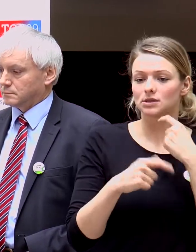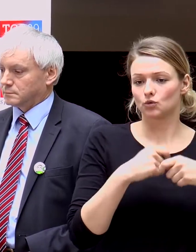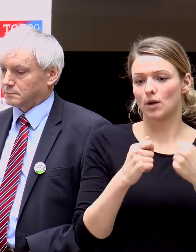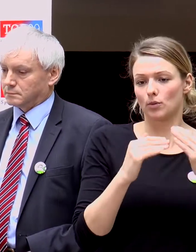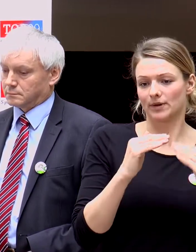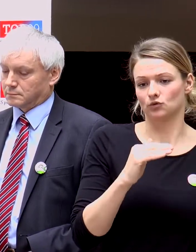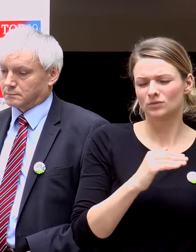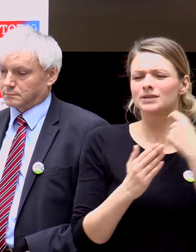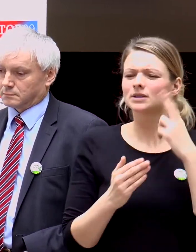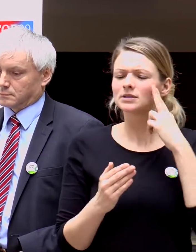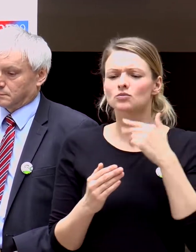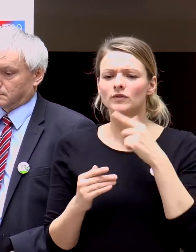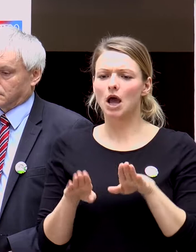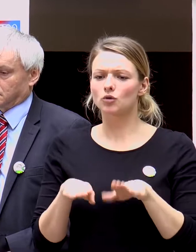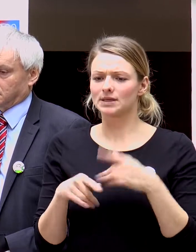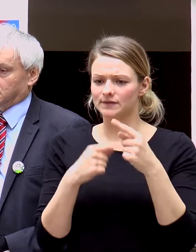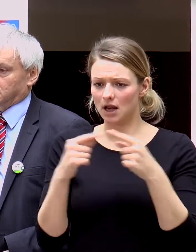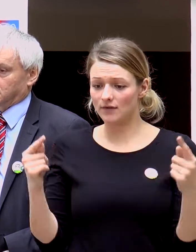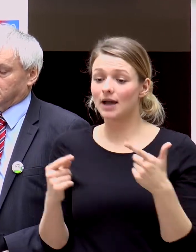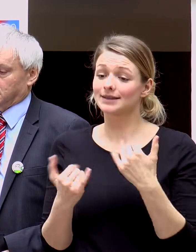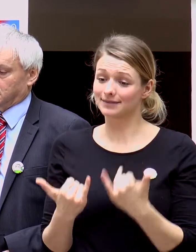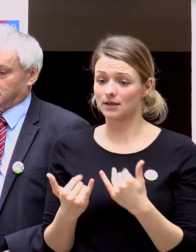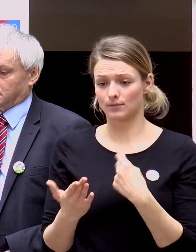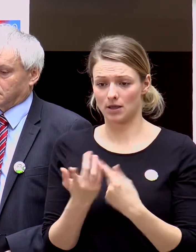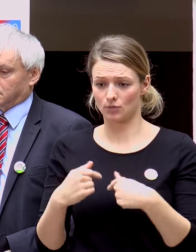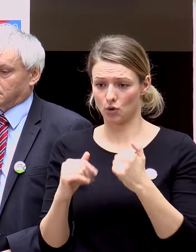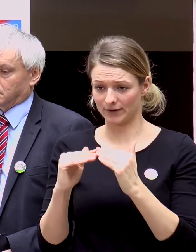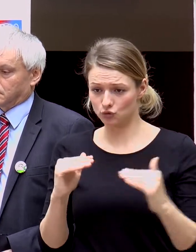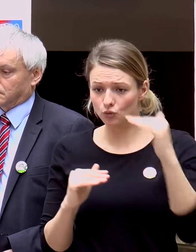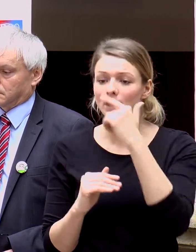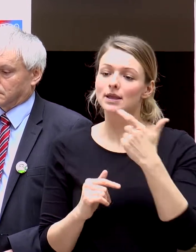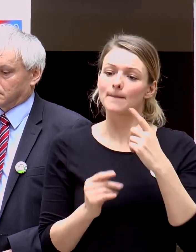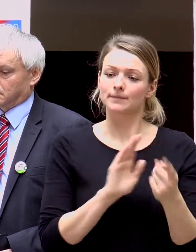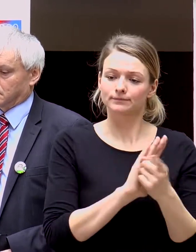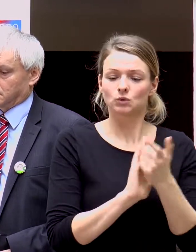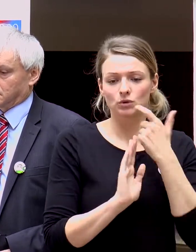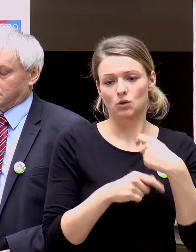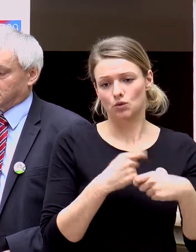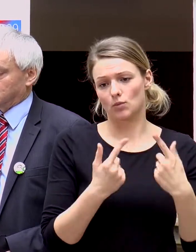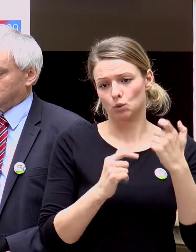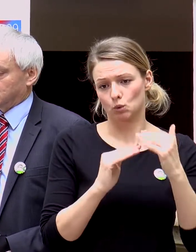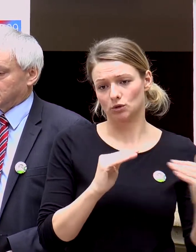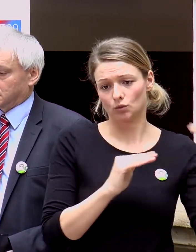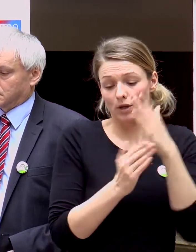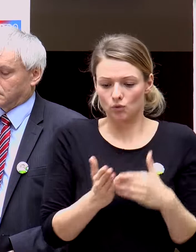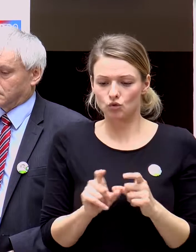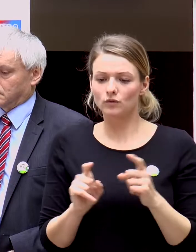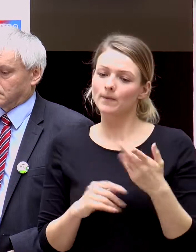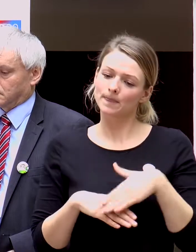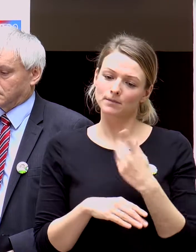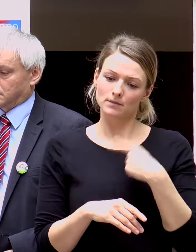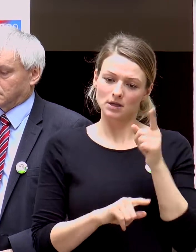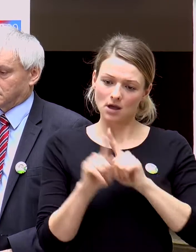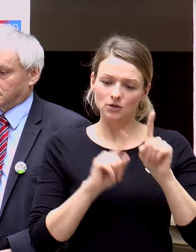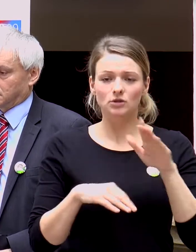Je to takzvané domácí vzdělávání a logicky to vyplývá z našeho postoje, že se domníváme, že role